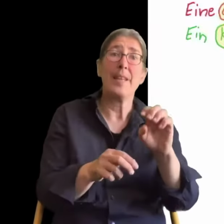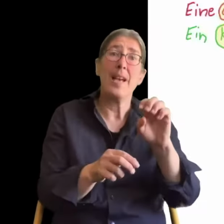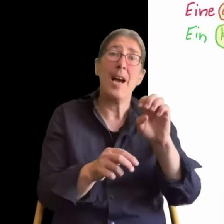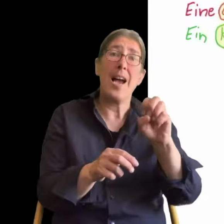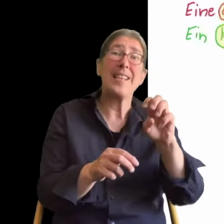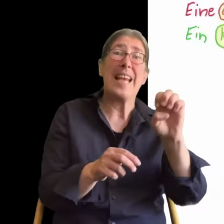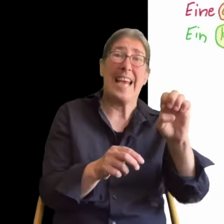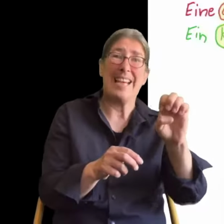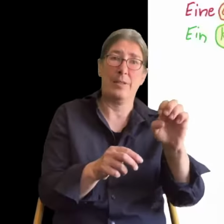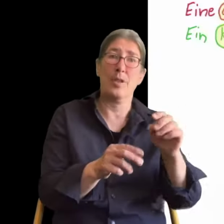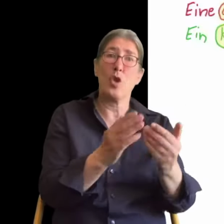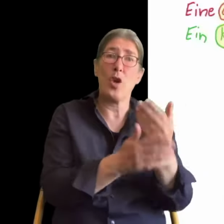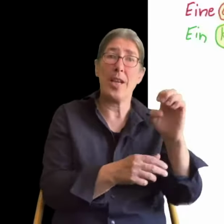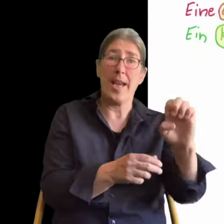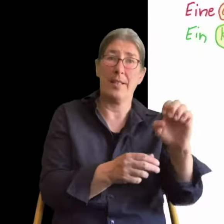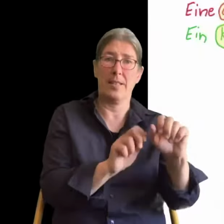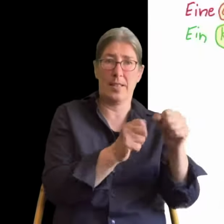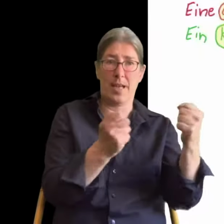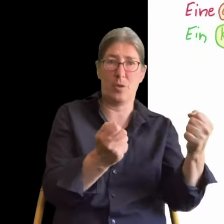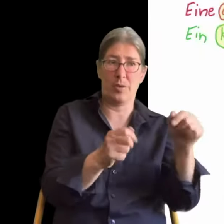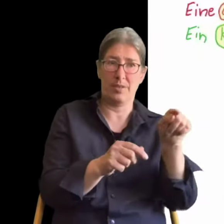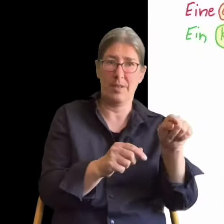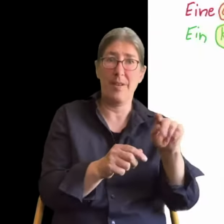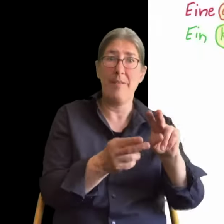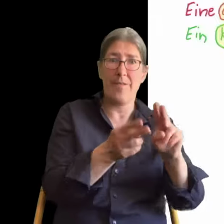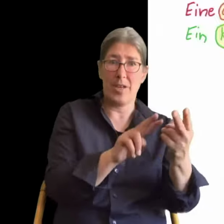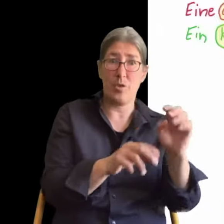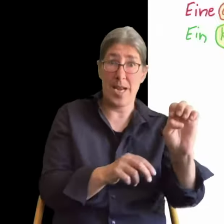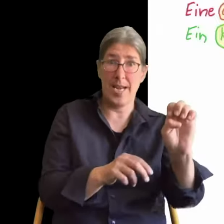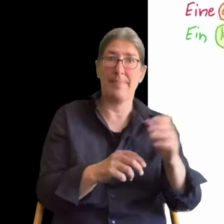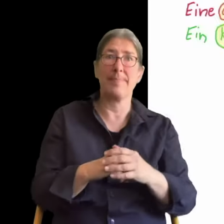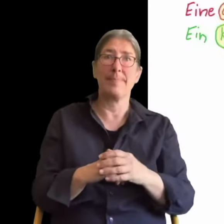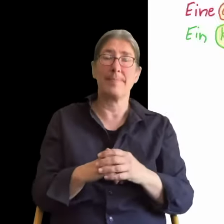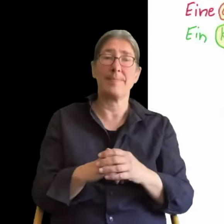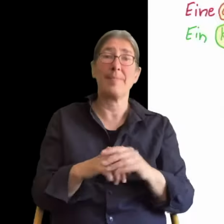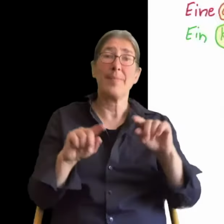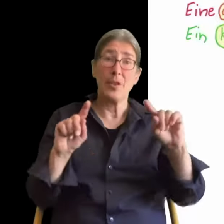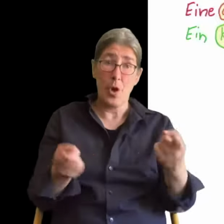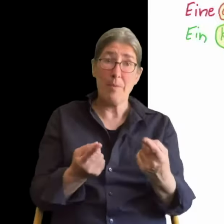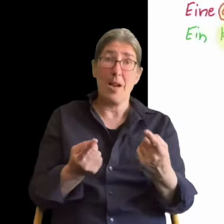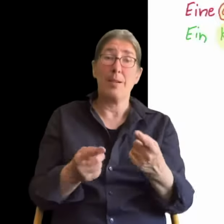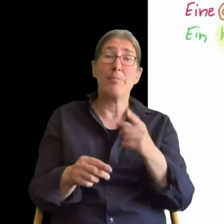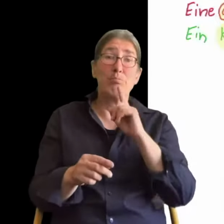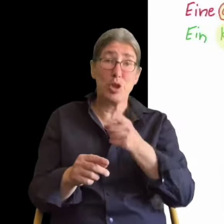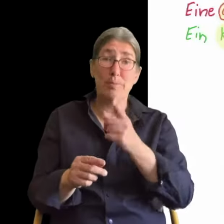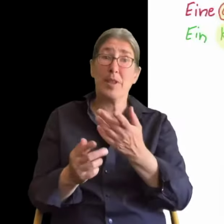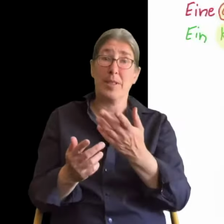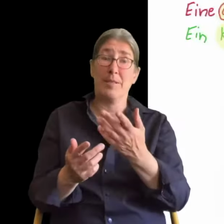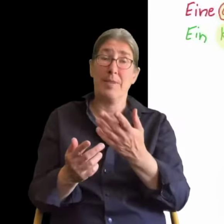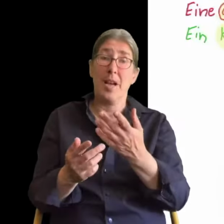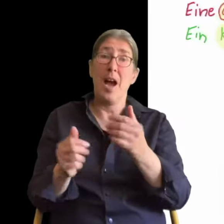neue Zeitung, die Veränderung liegt im E. Nochmal, die bestimmten Artikel sind der, die,